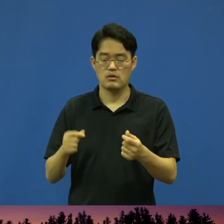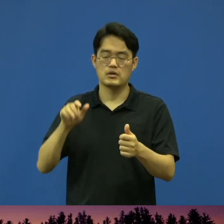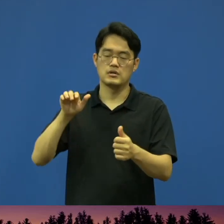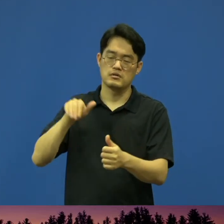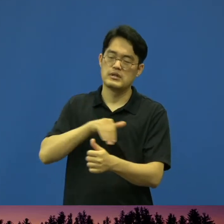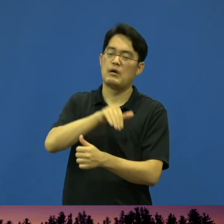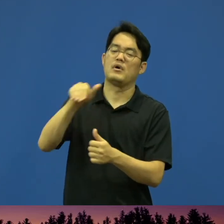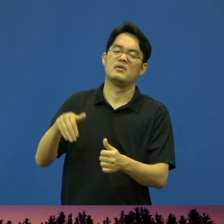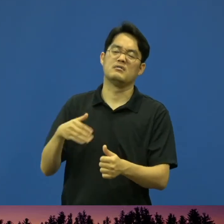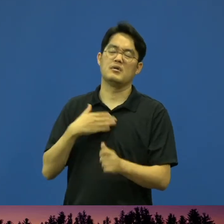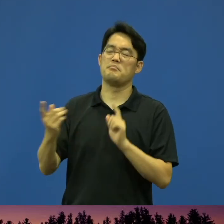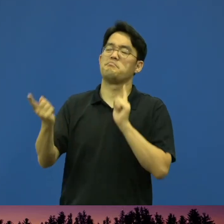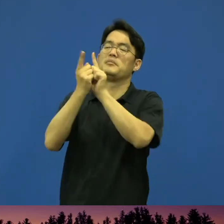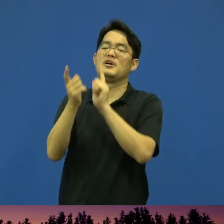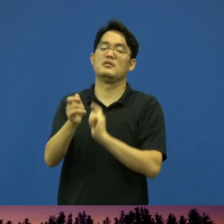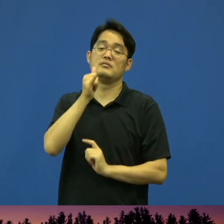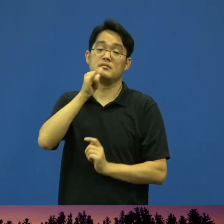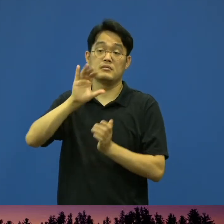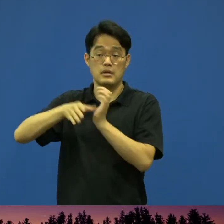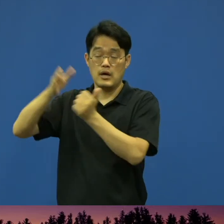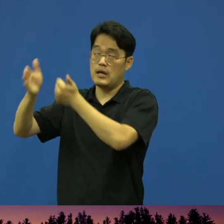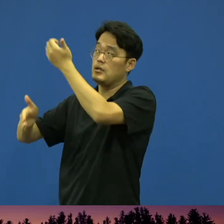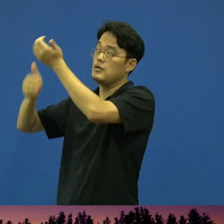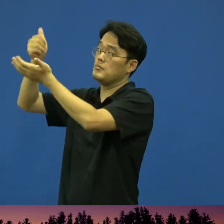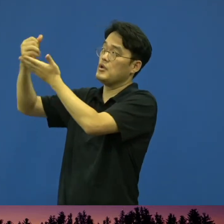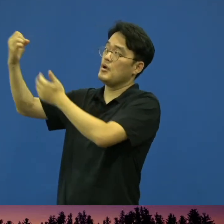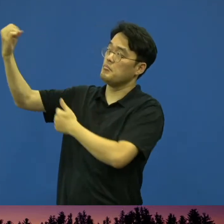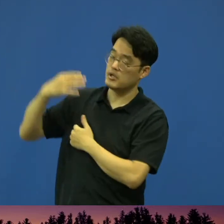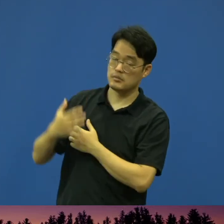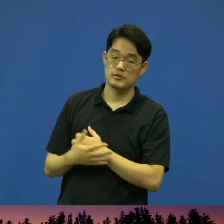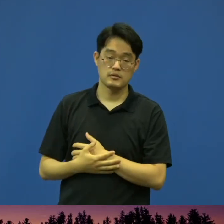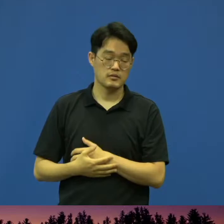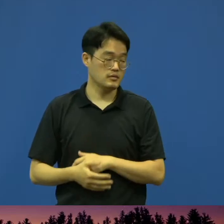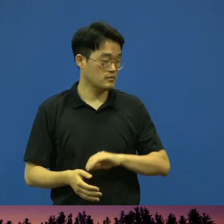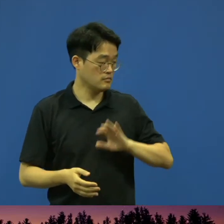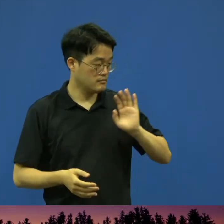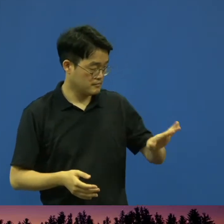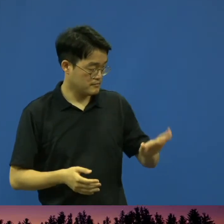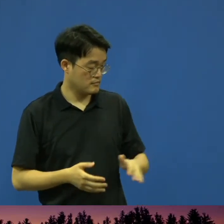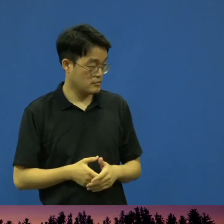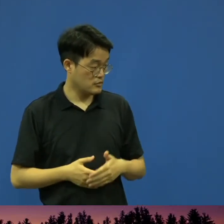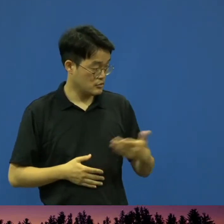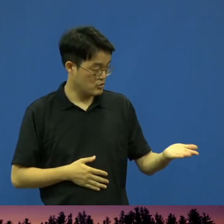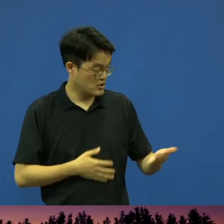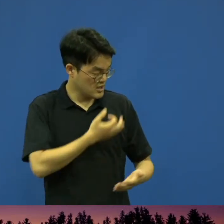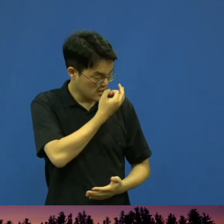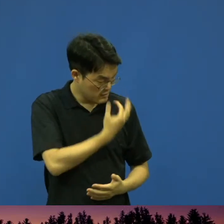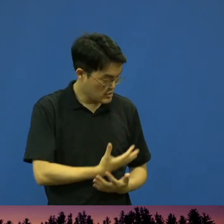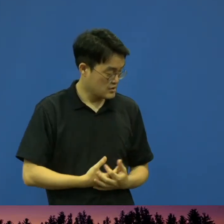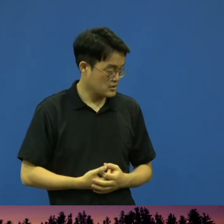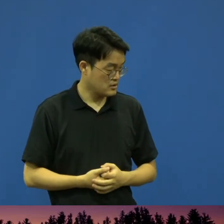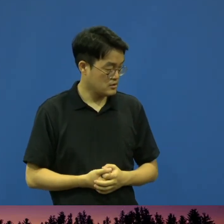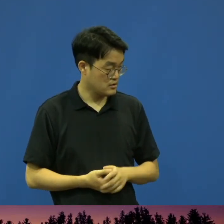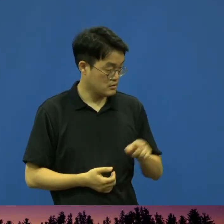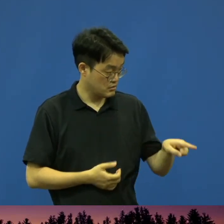있었습니다. 그때 주님 저에게 말씀하셨습니다. 현우야, 너 힘들지?